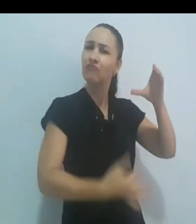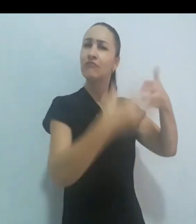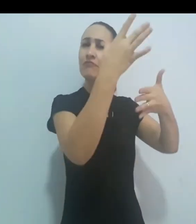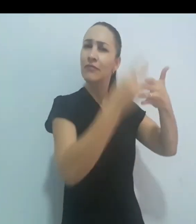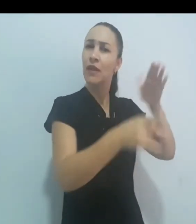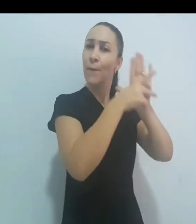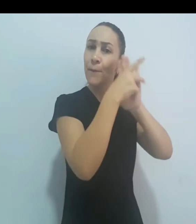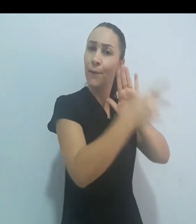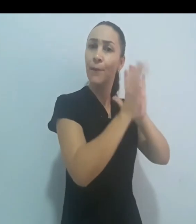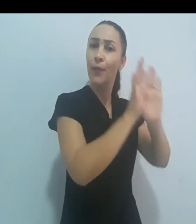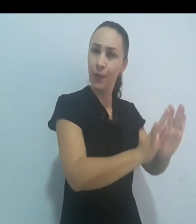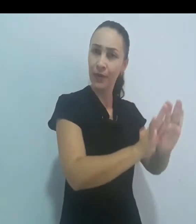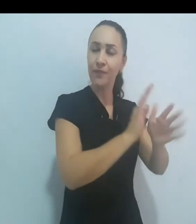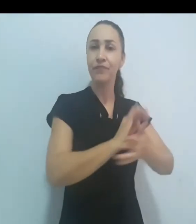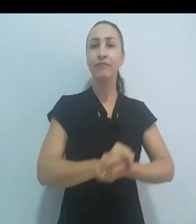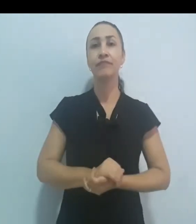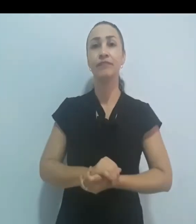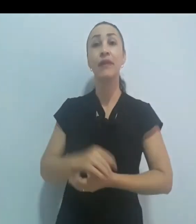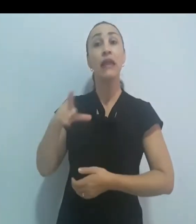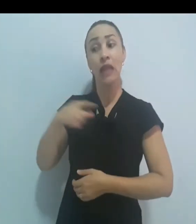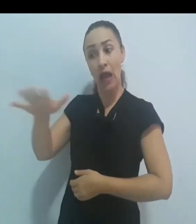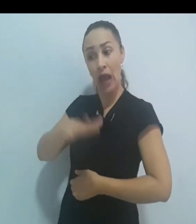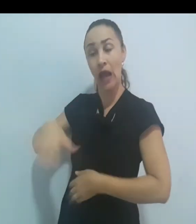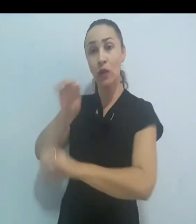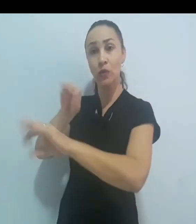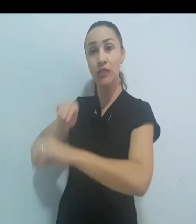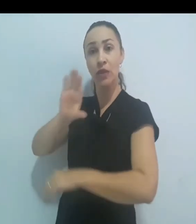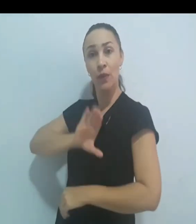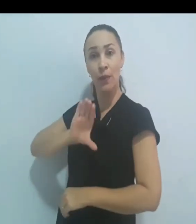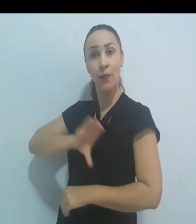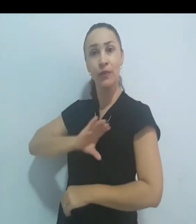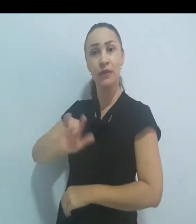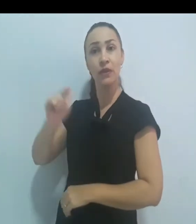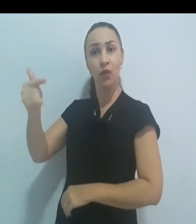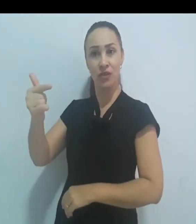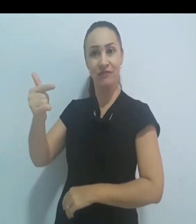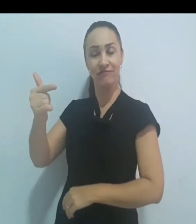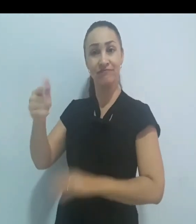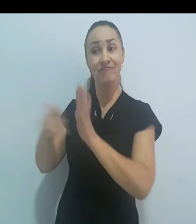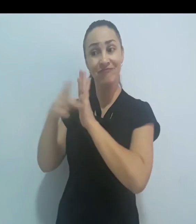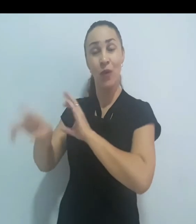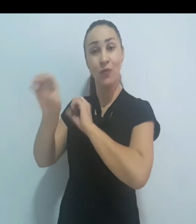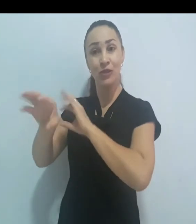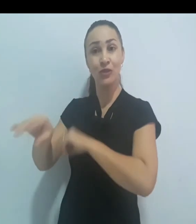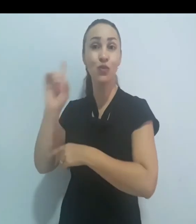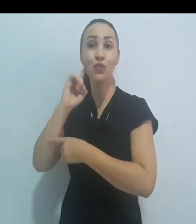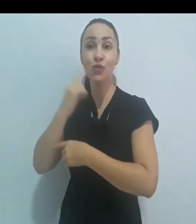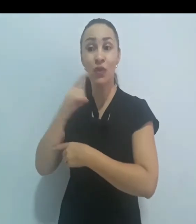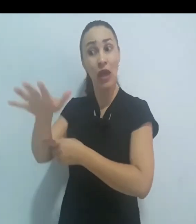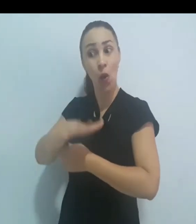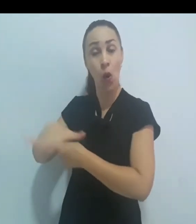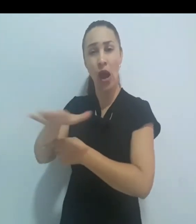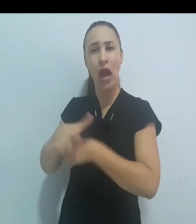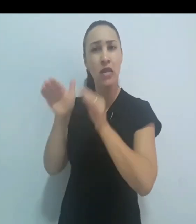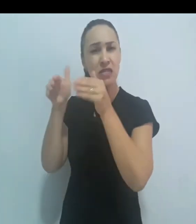especificidades, né? E aí tem também a área do ensino de língua portuguesa como segunda língua, né, para o povo